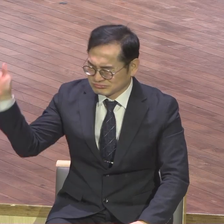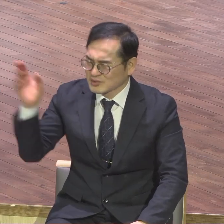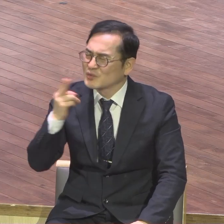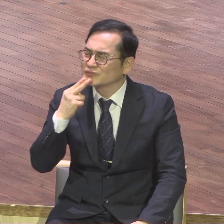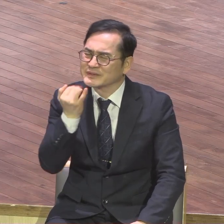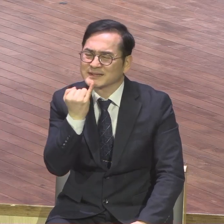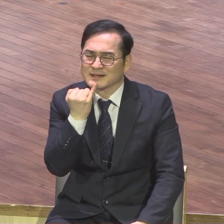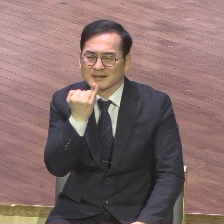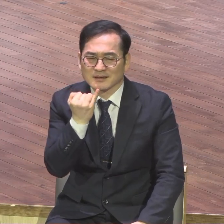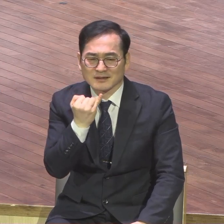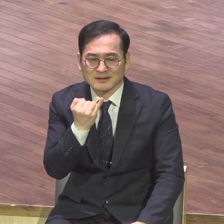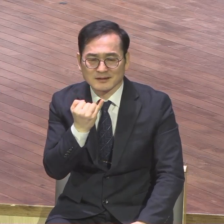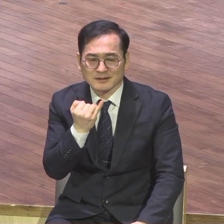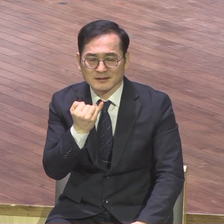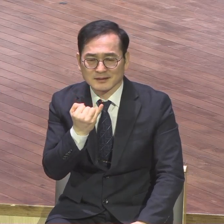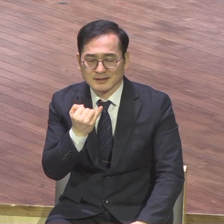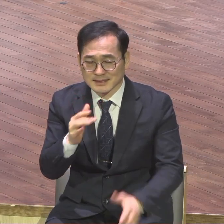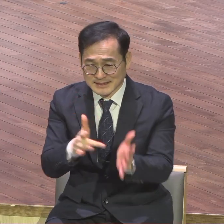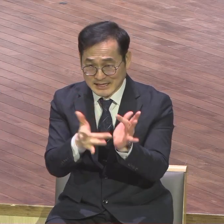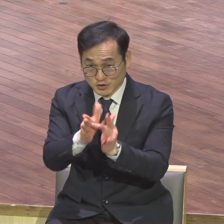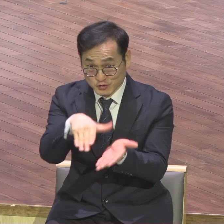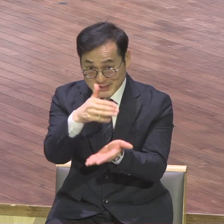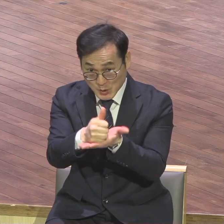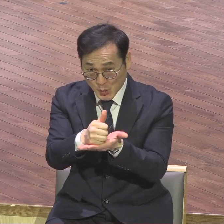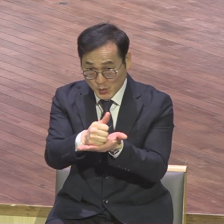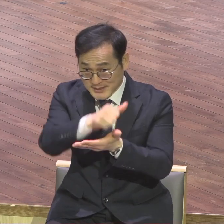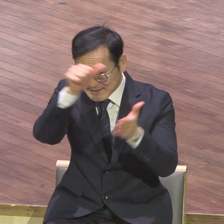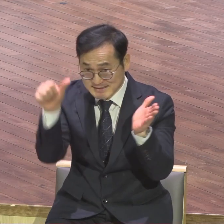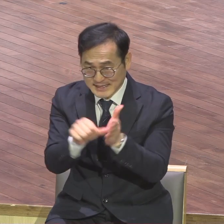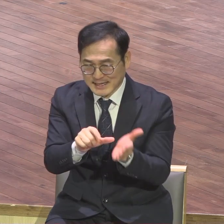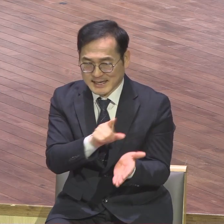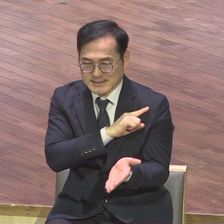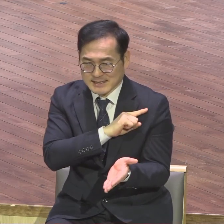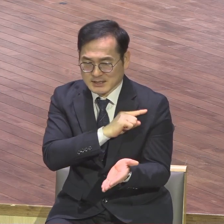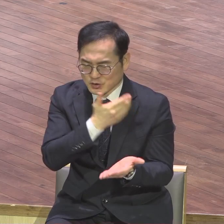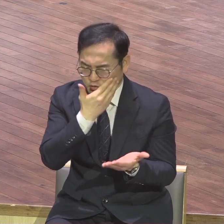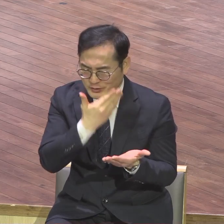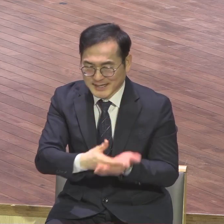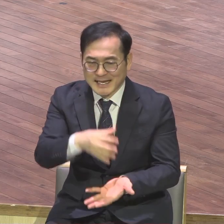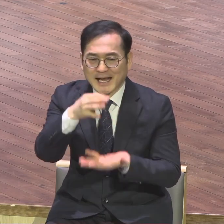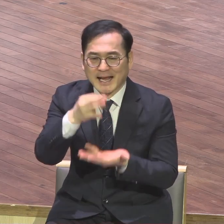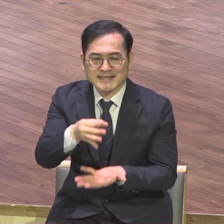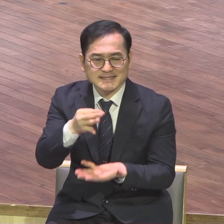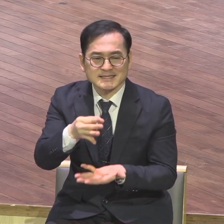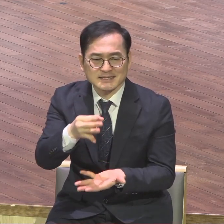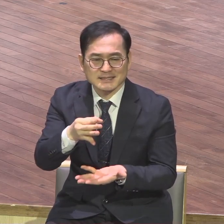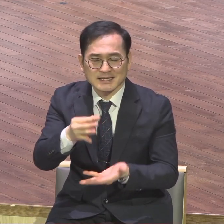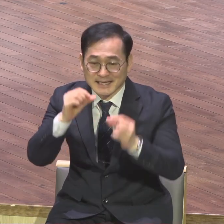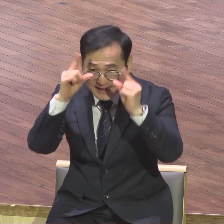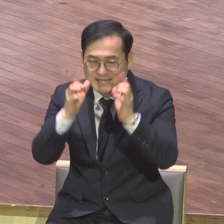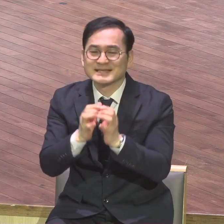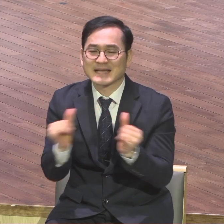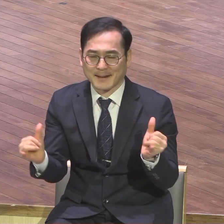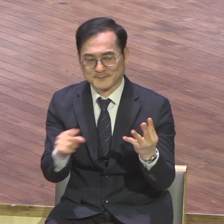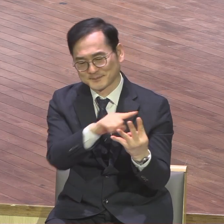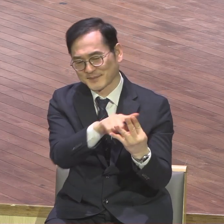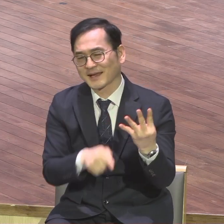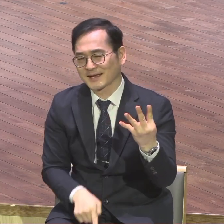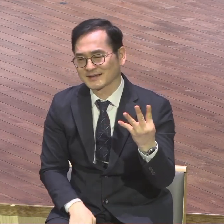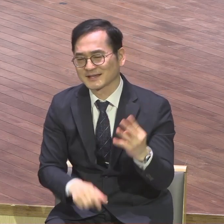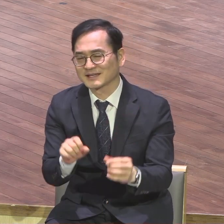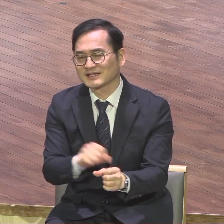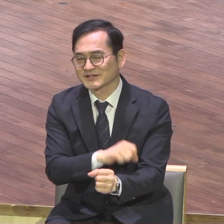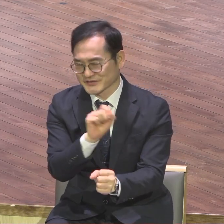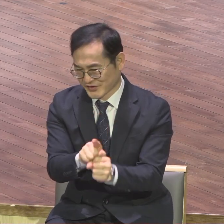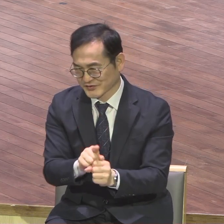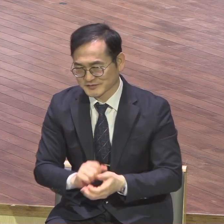그리스도가 내 인생의 절대 가치임을 깨닫는 자의 삶에 나타나는 증거란 거지. 그 제가 팀